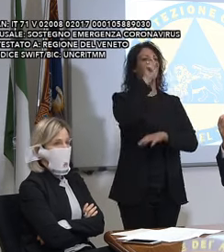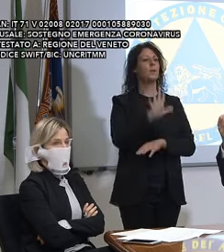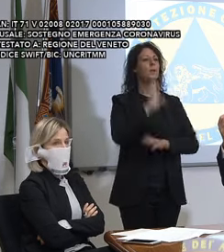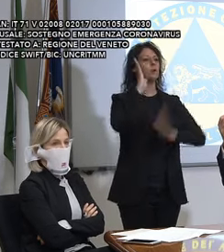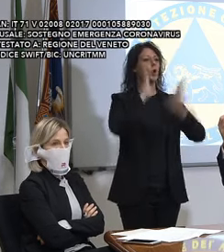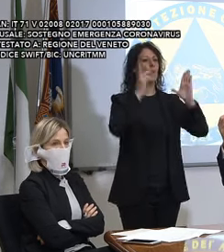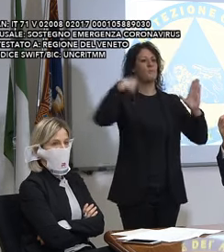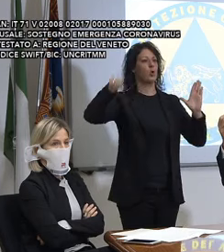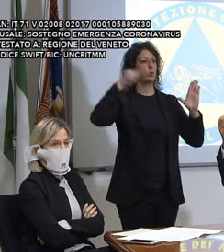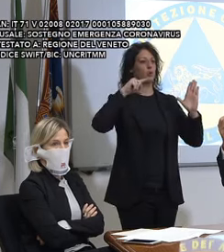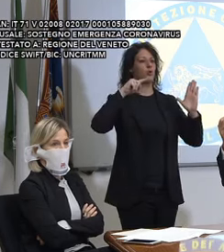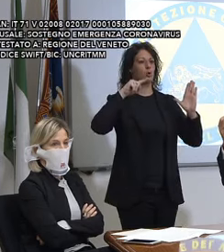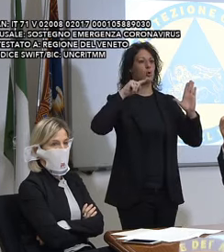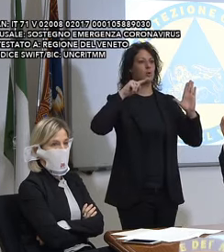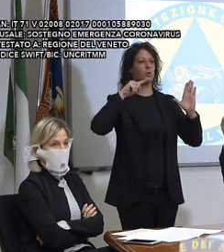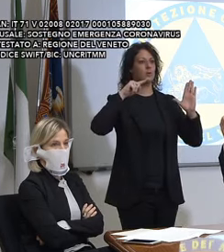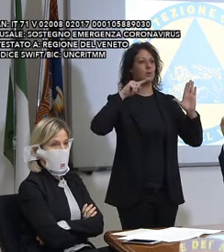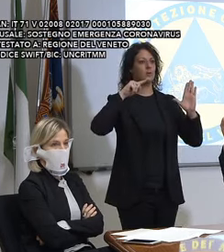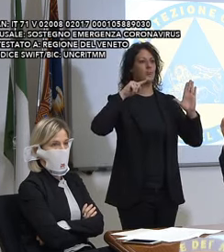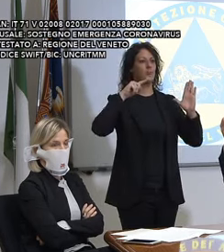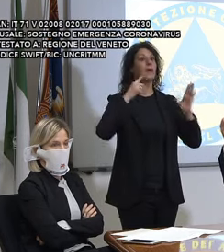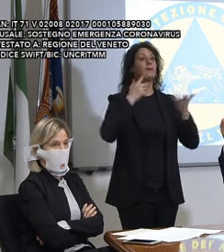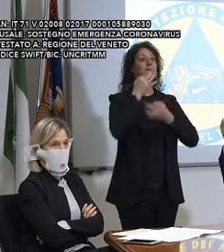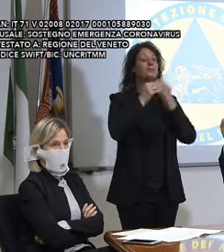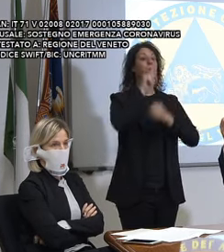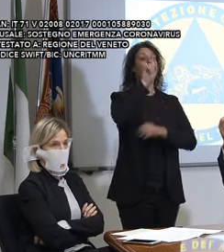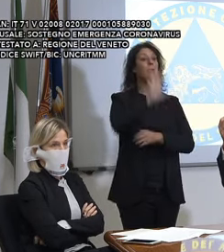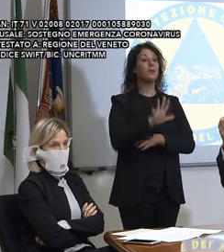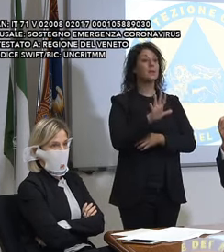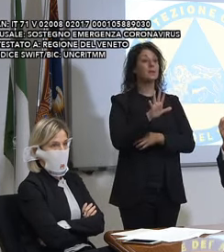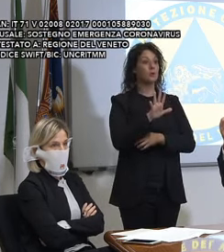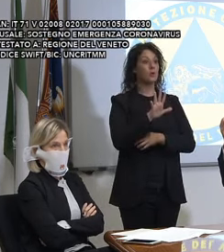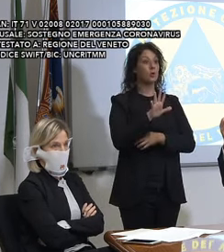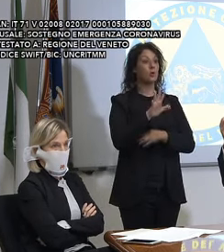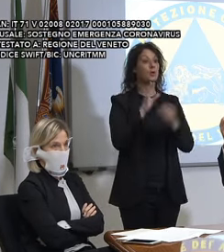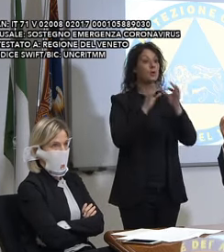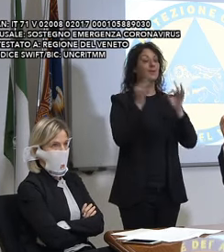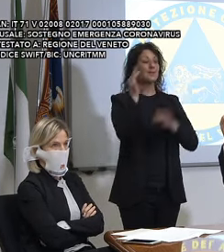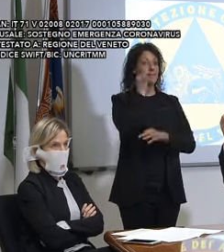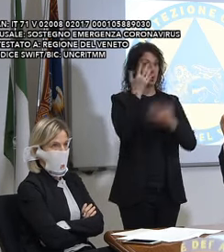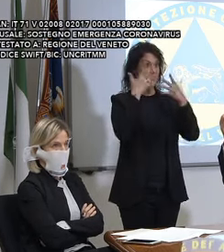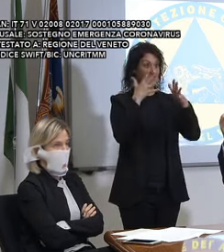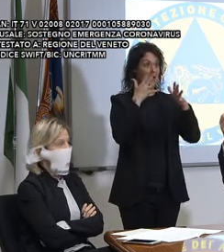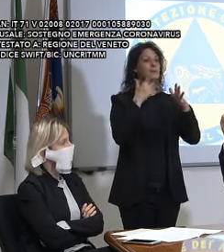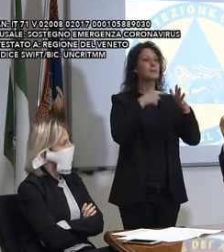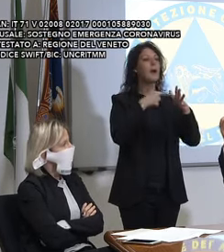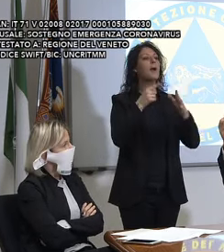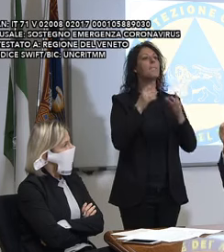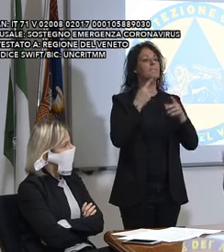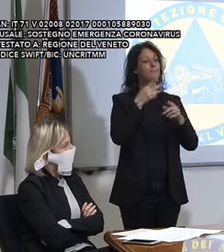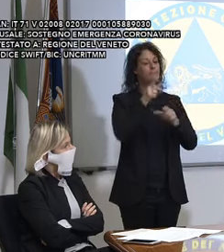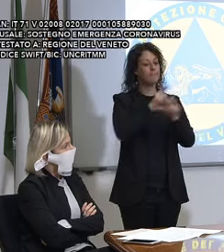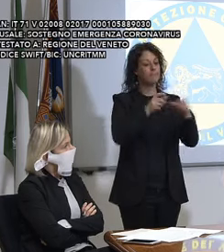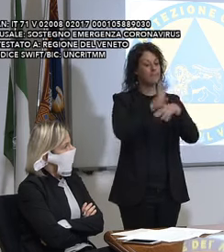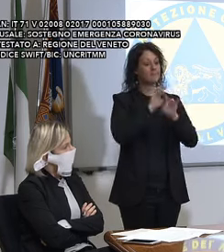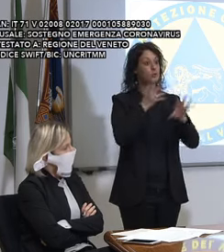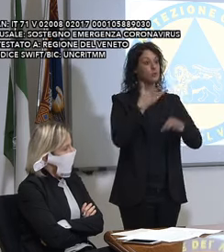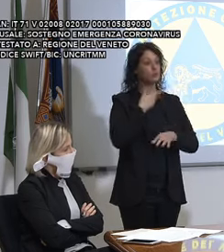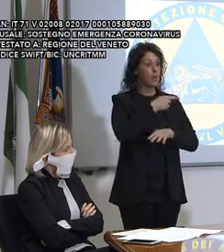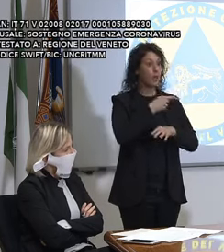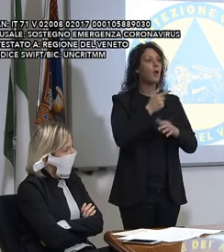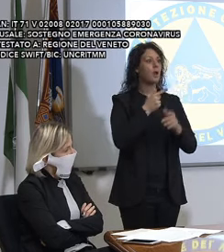tamponi, ma non ha un quinto dei positivi, ha più di un quinto dei positivi rispetto a noi. Questo dimostra che è